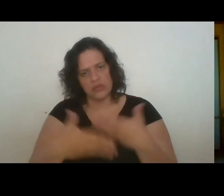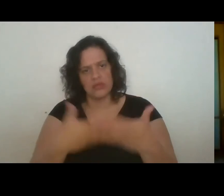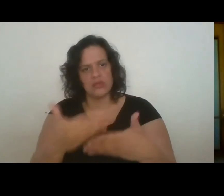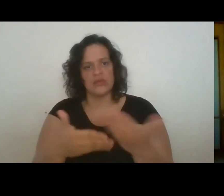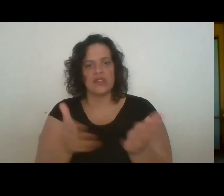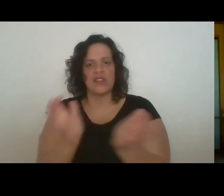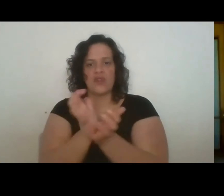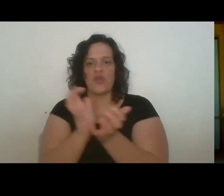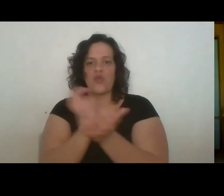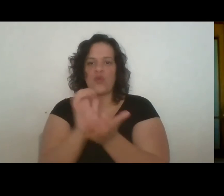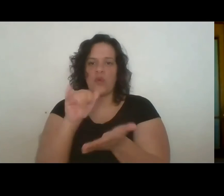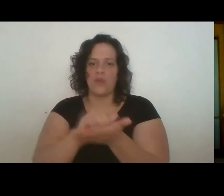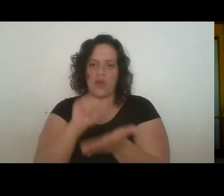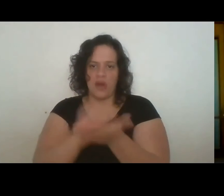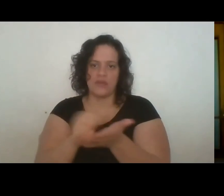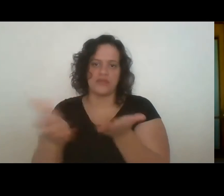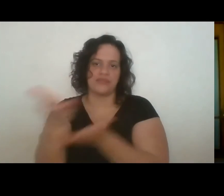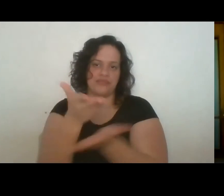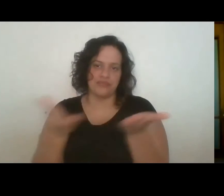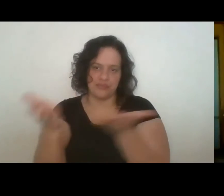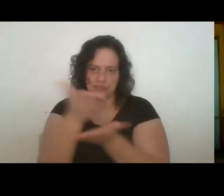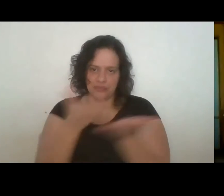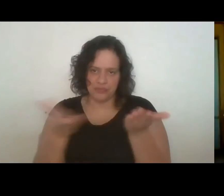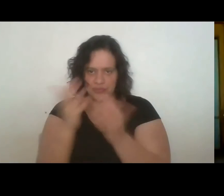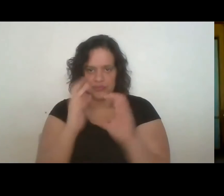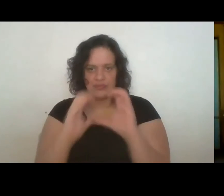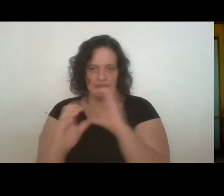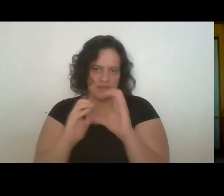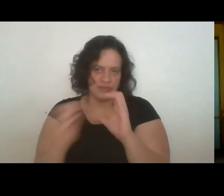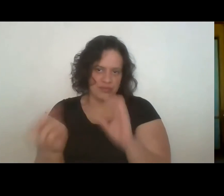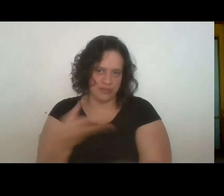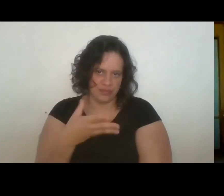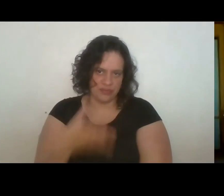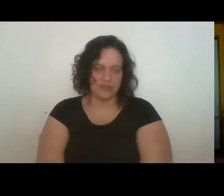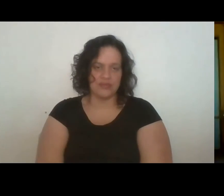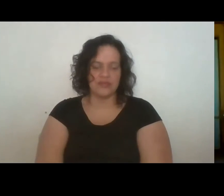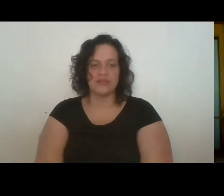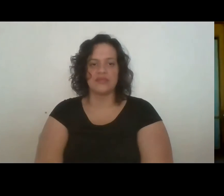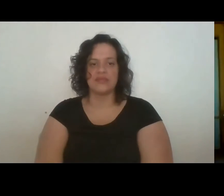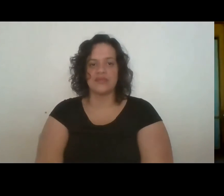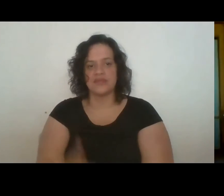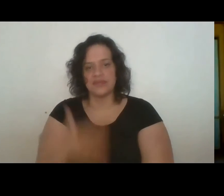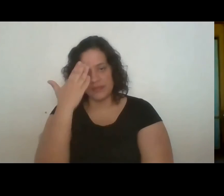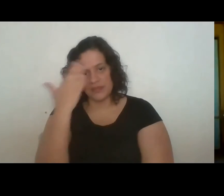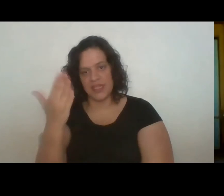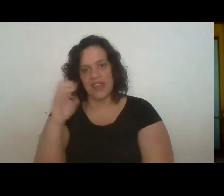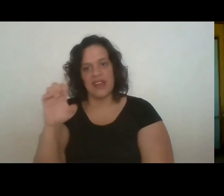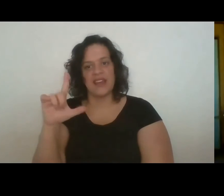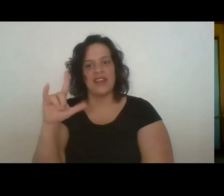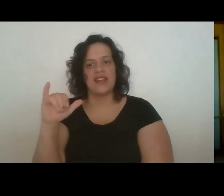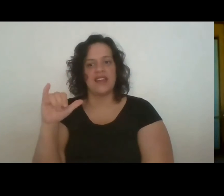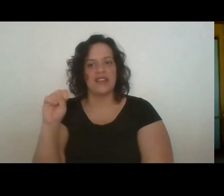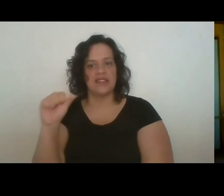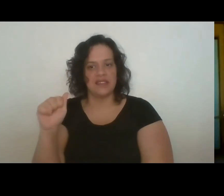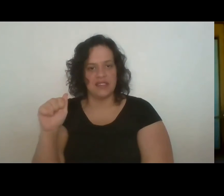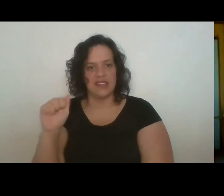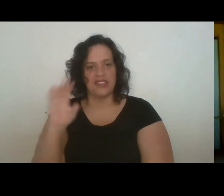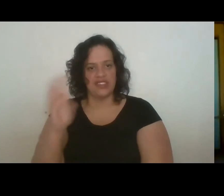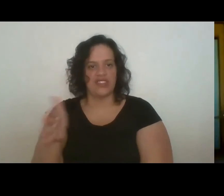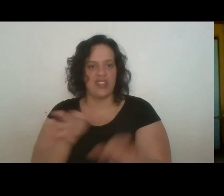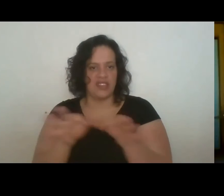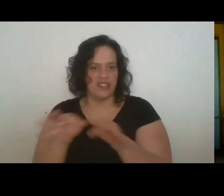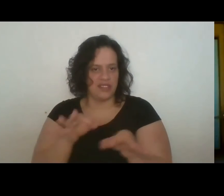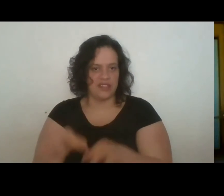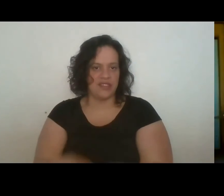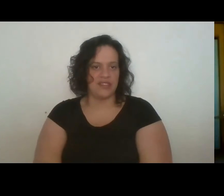né, nesse canal de comunicação nosso aí no WhatsApp. Obrigado aí, Elisa, por já